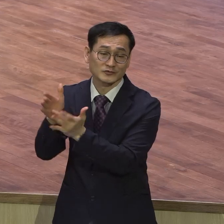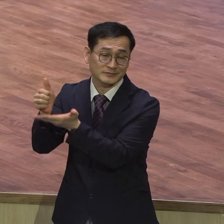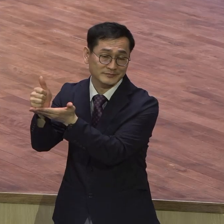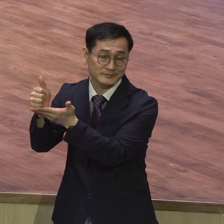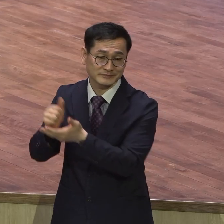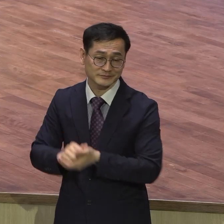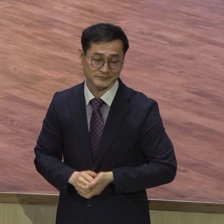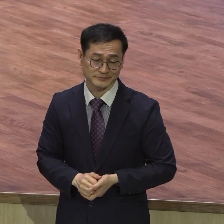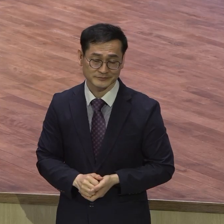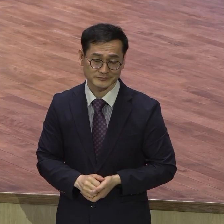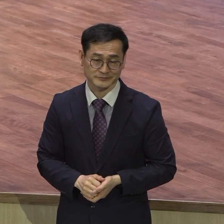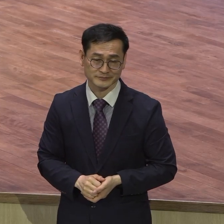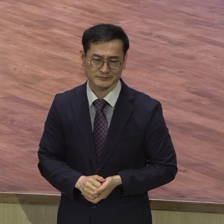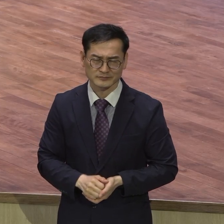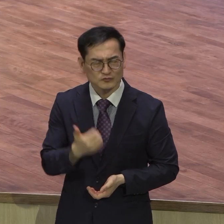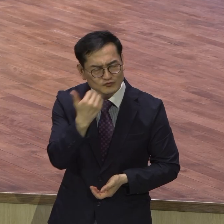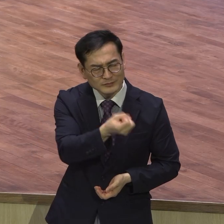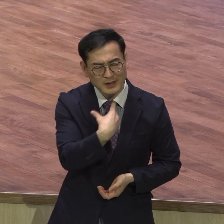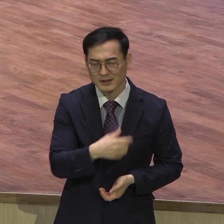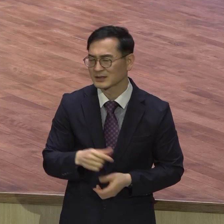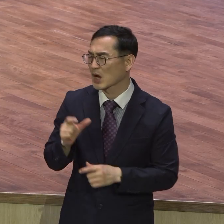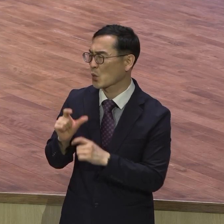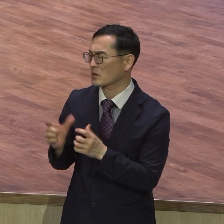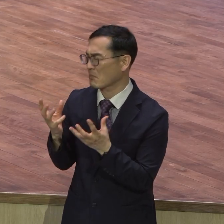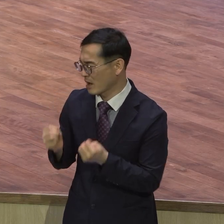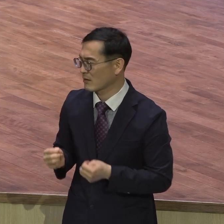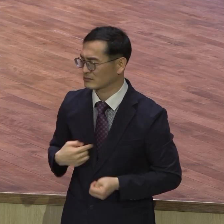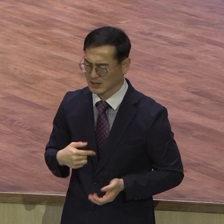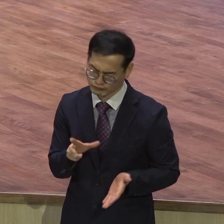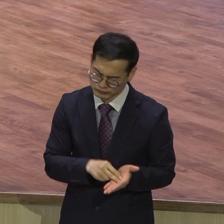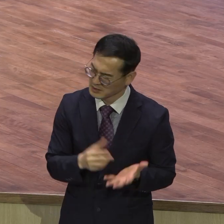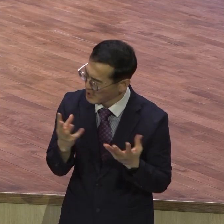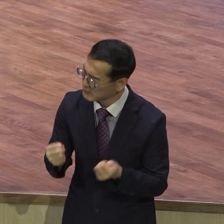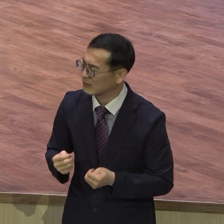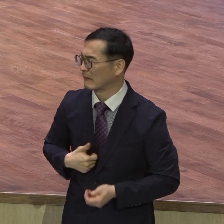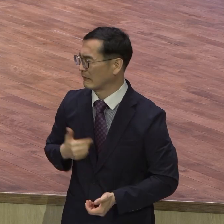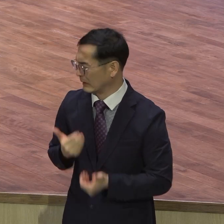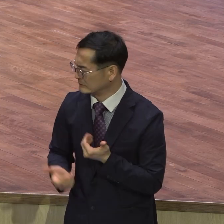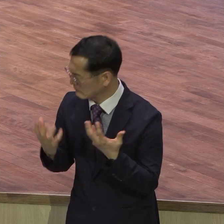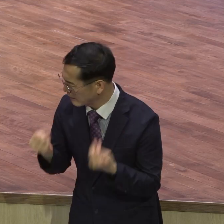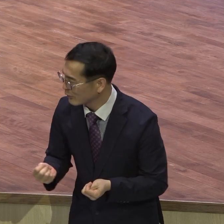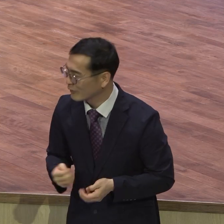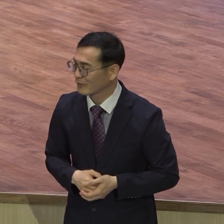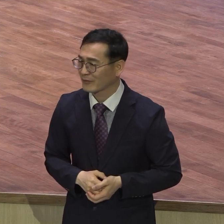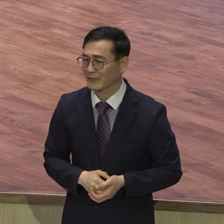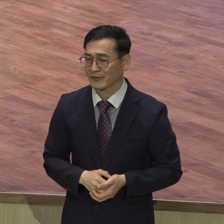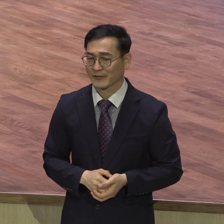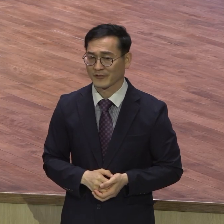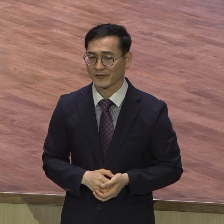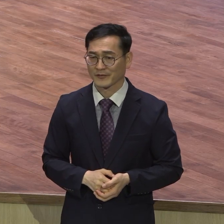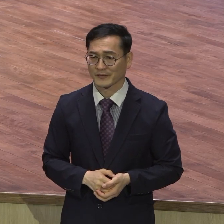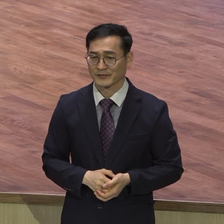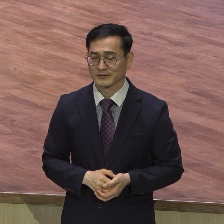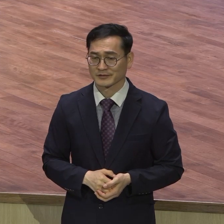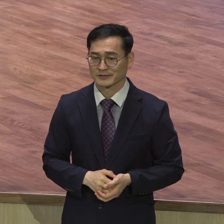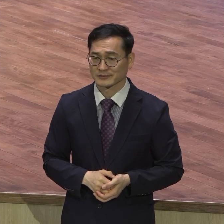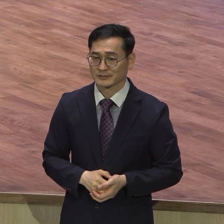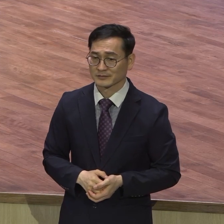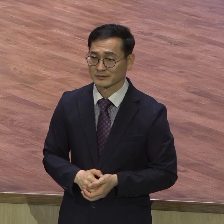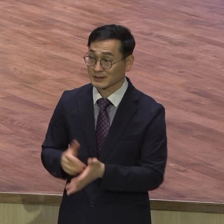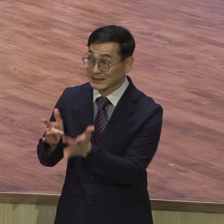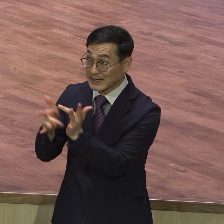나 목사님 고민이 너무 많아요. 나는 문제가 너무 많아요. 갈등이 많아요. 그거를 그리스도가 모든 게